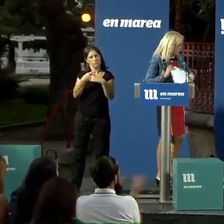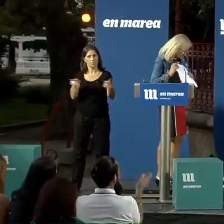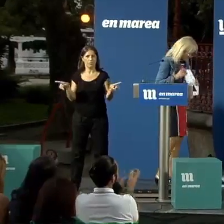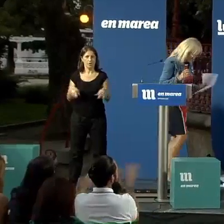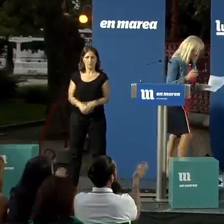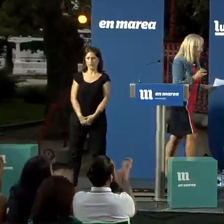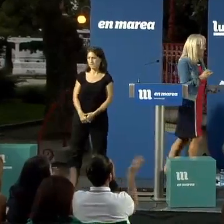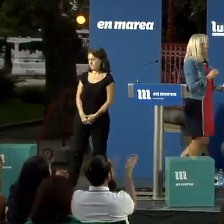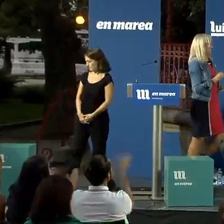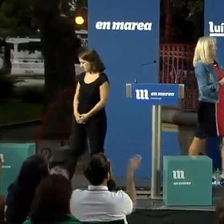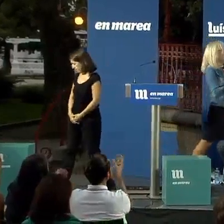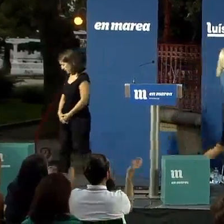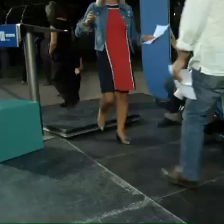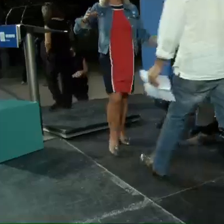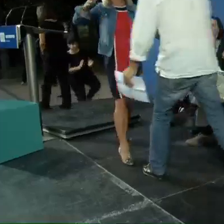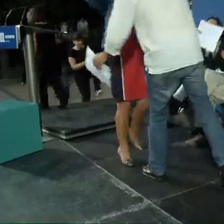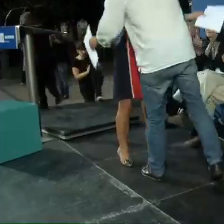David.